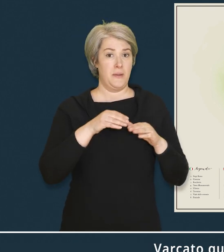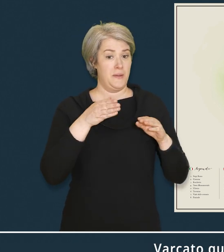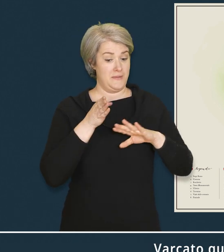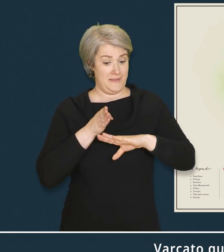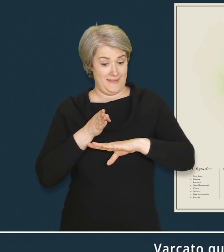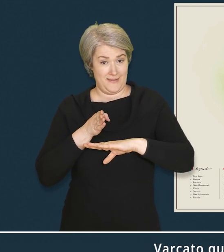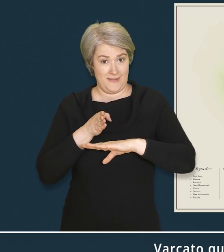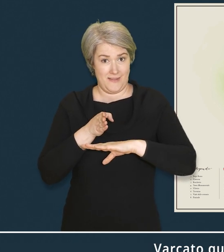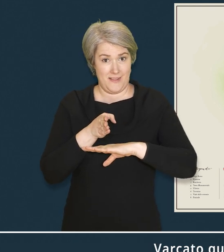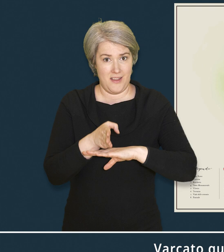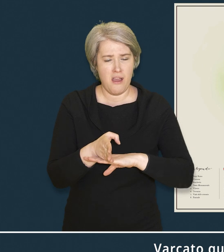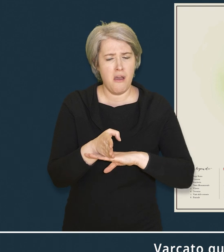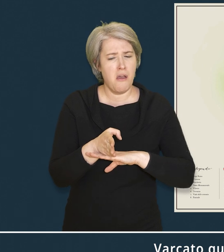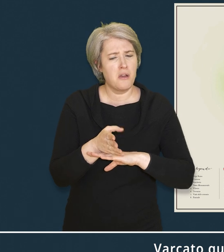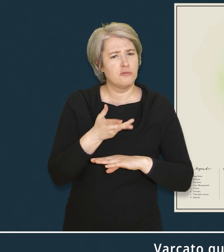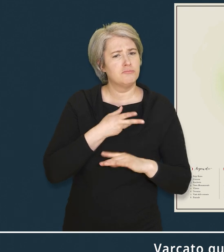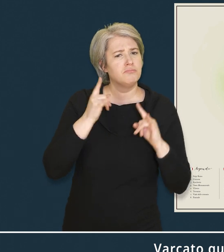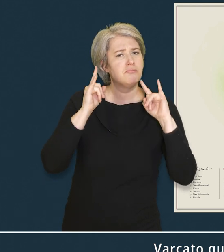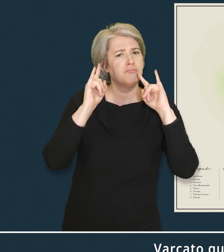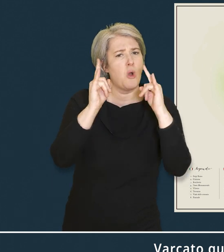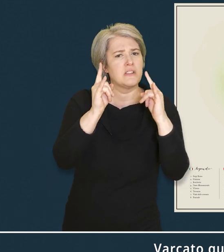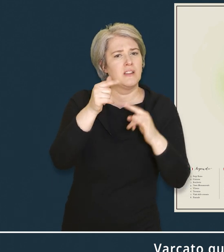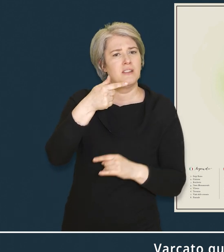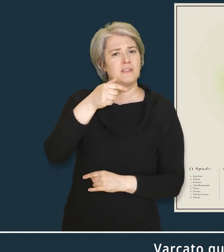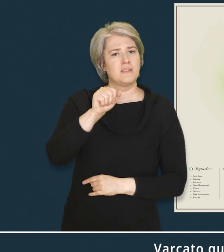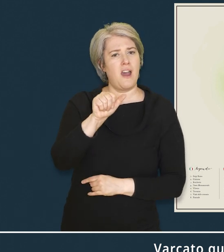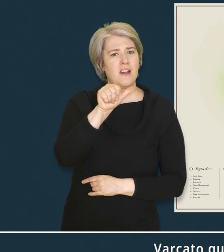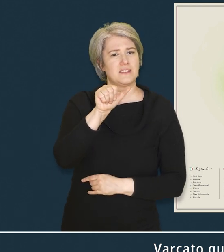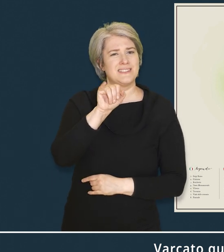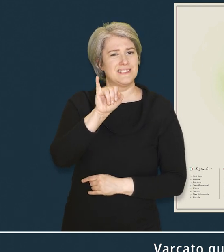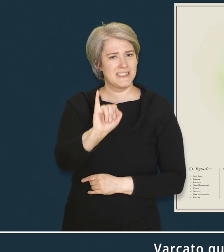Varcato questo ingresso, ti troverai nel boschetto dei tassi.